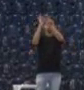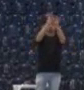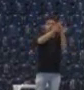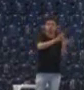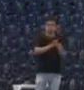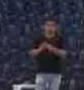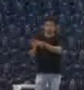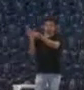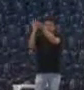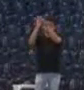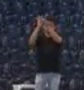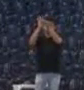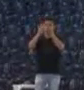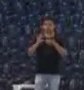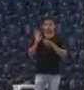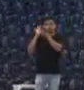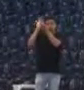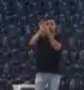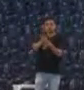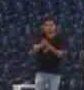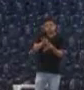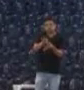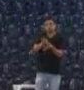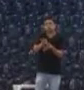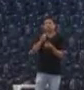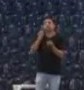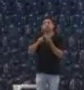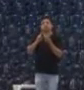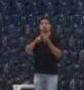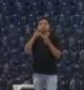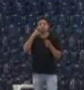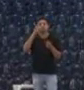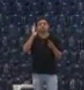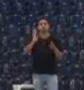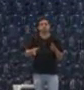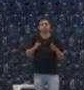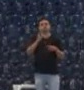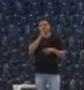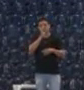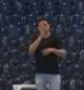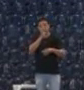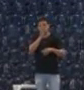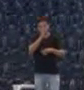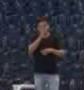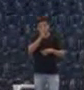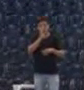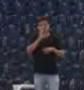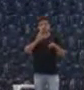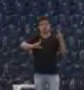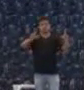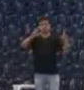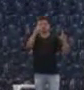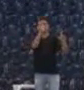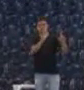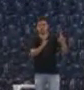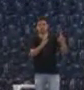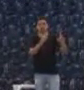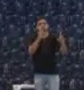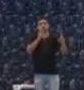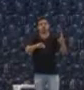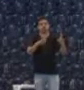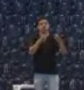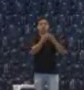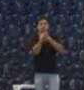certa vez eu estava assistindo a um desses programas educativos da tv brasileira barra